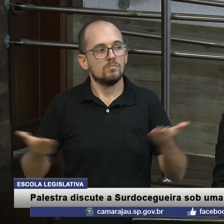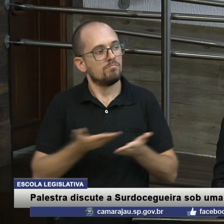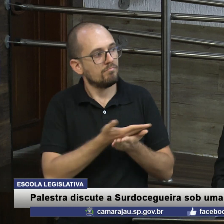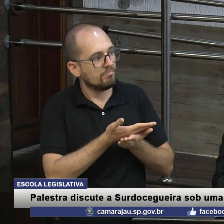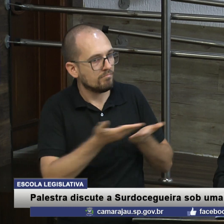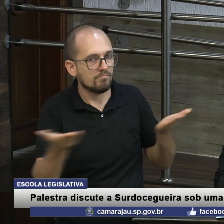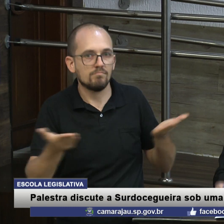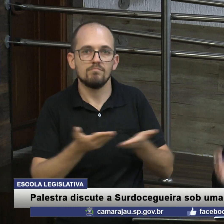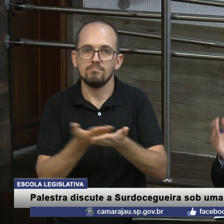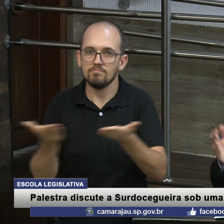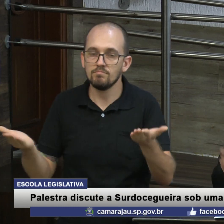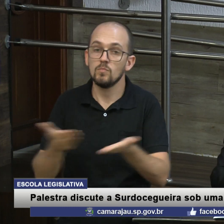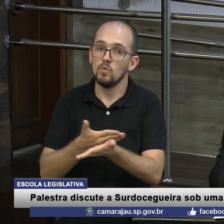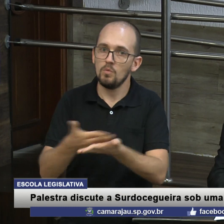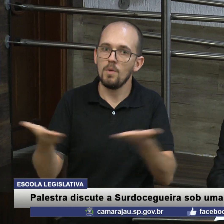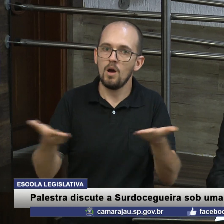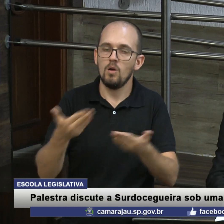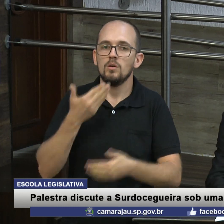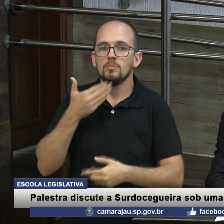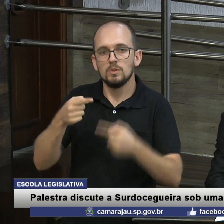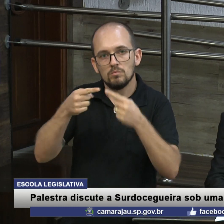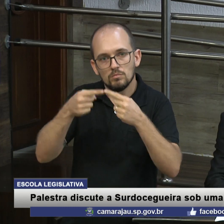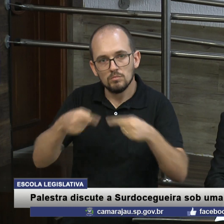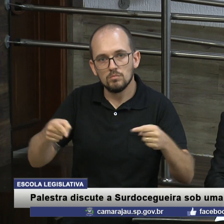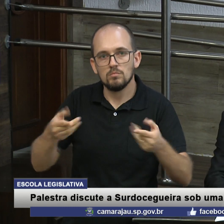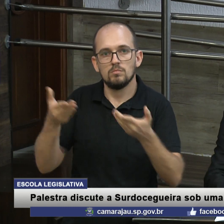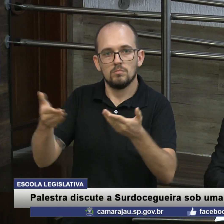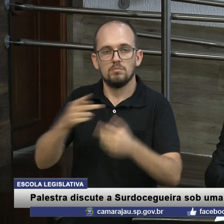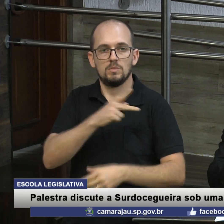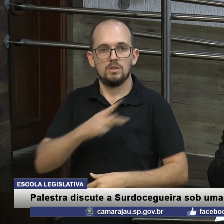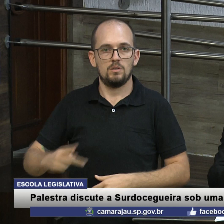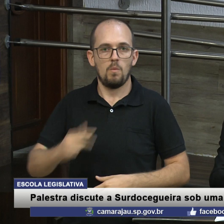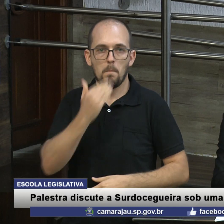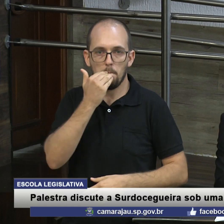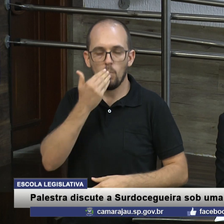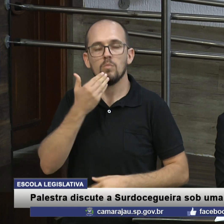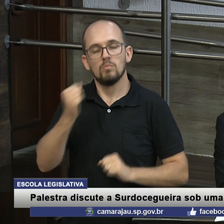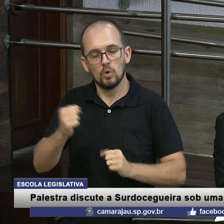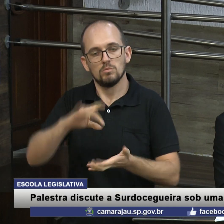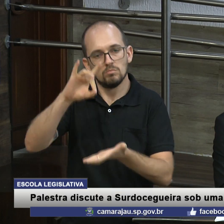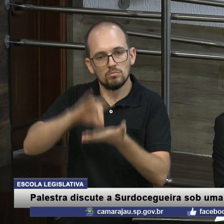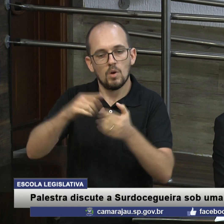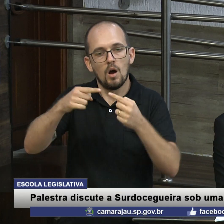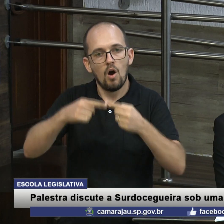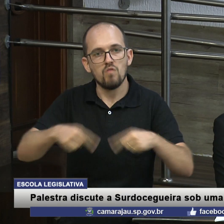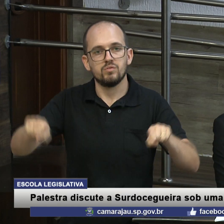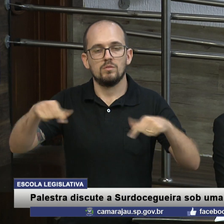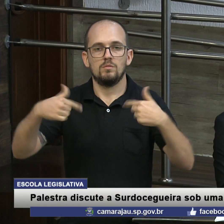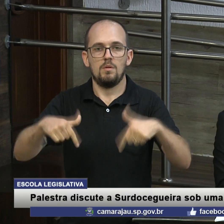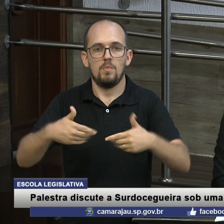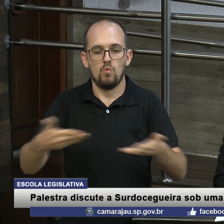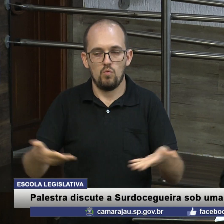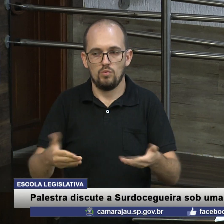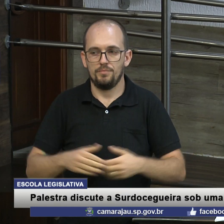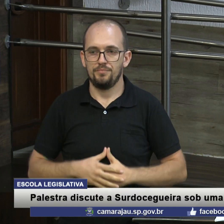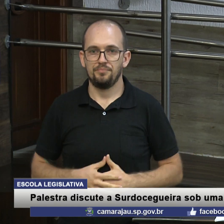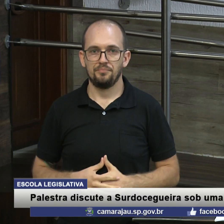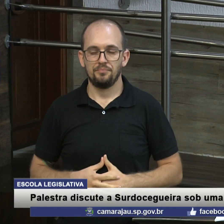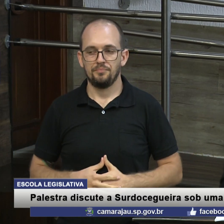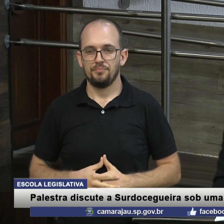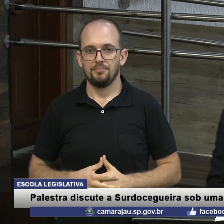neste momento eu passo a palavra ao presidente do Poder Legislativo para que faça a abertura oficial dos trabalhos desta noite.